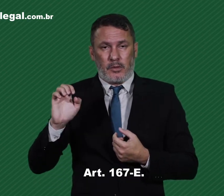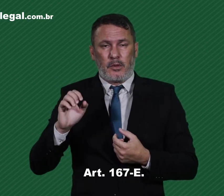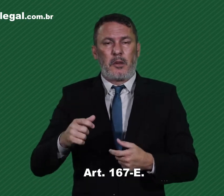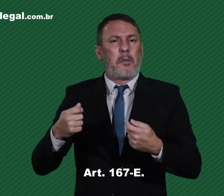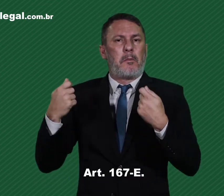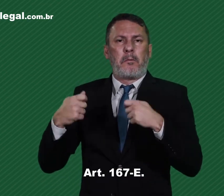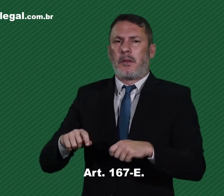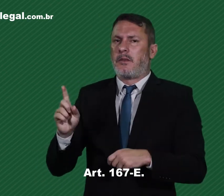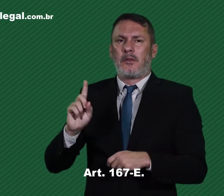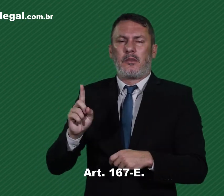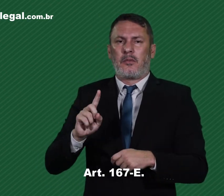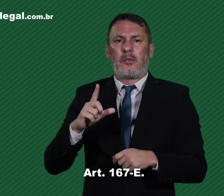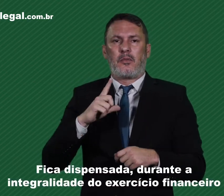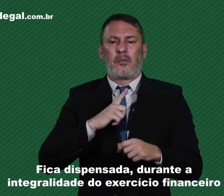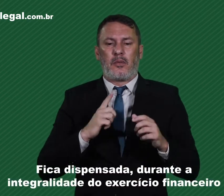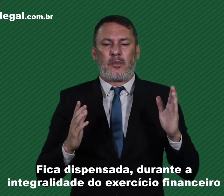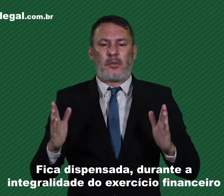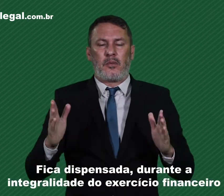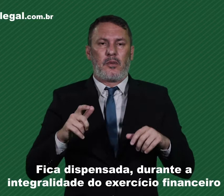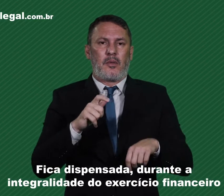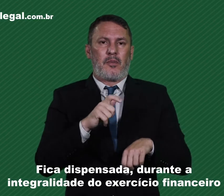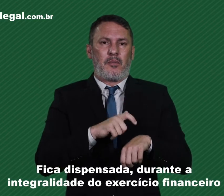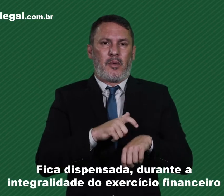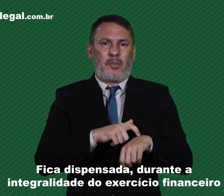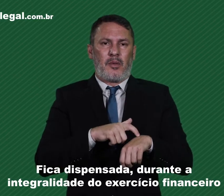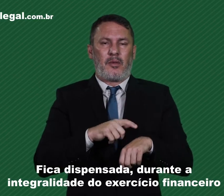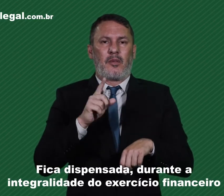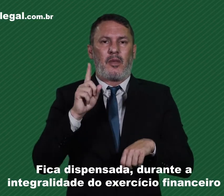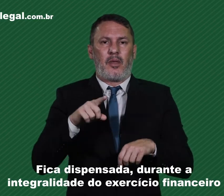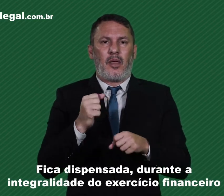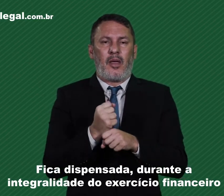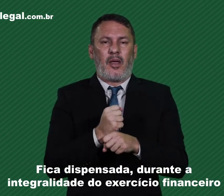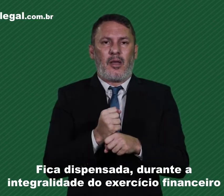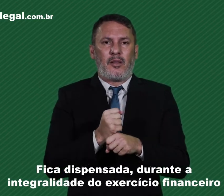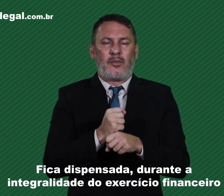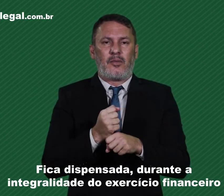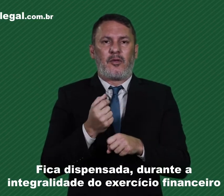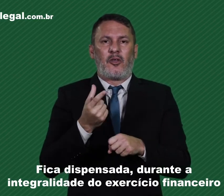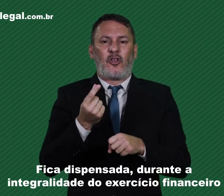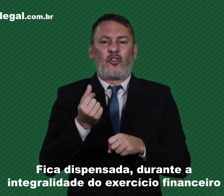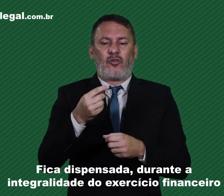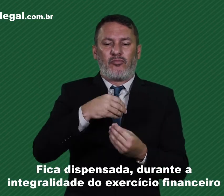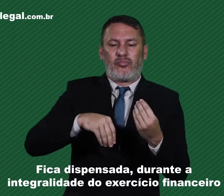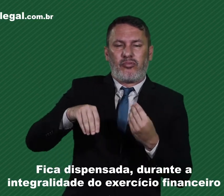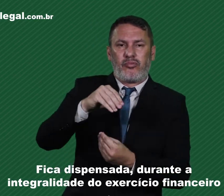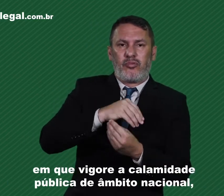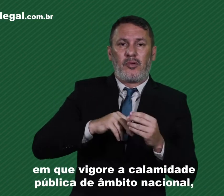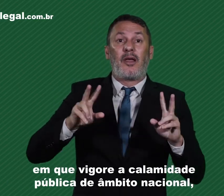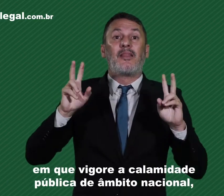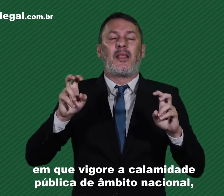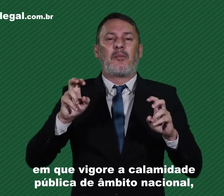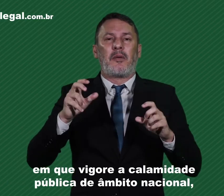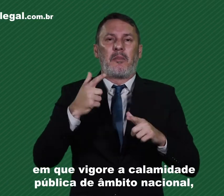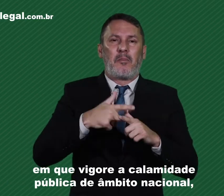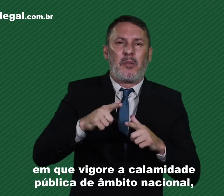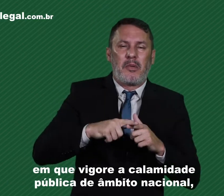167 é fica dispensada durante a integridade do exercício financeiro em que vigore a